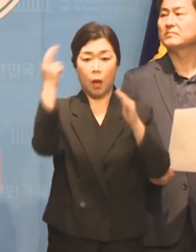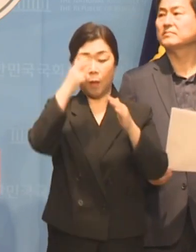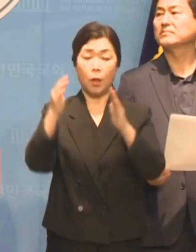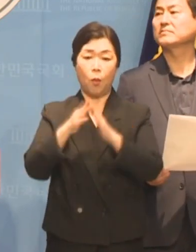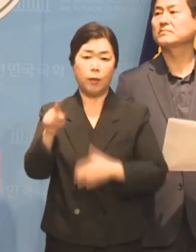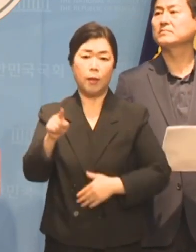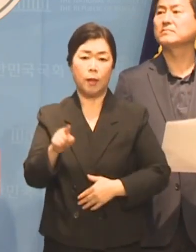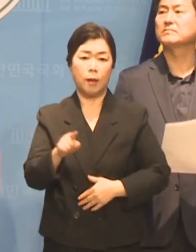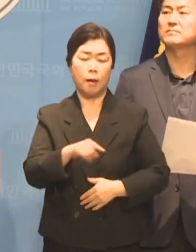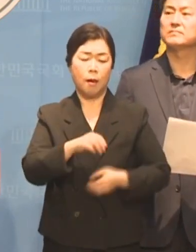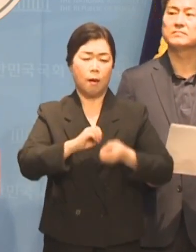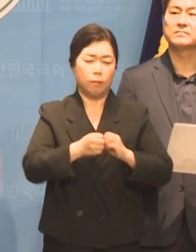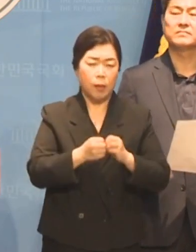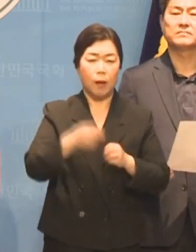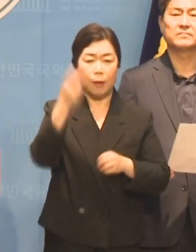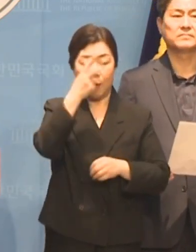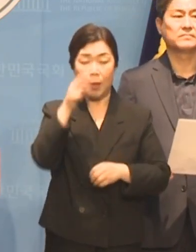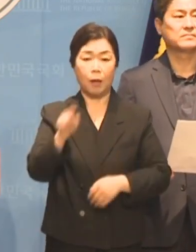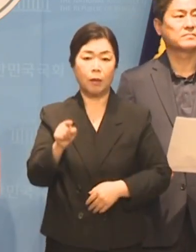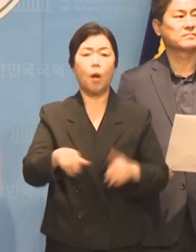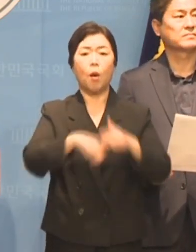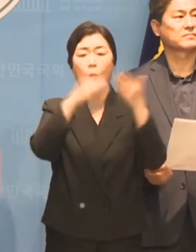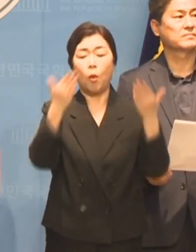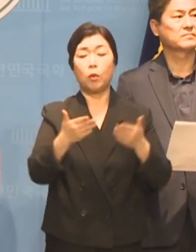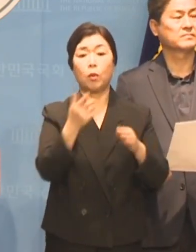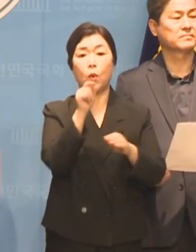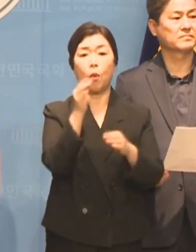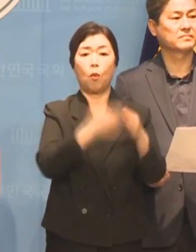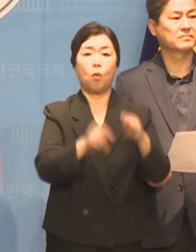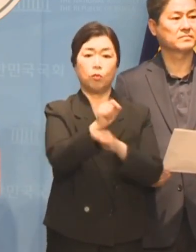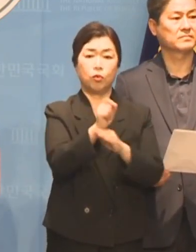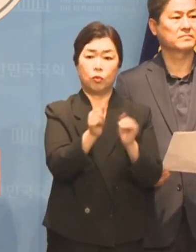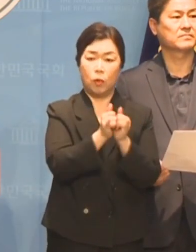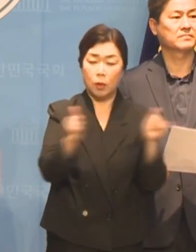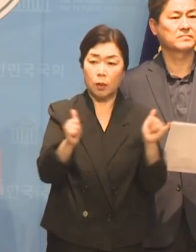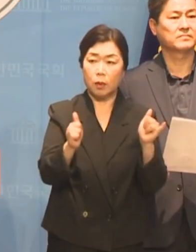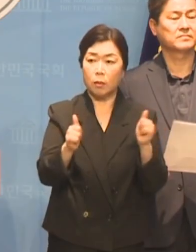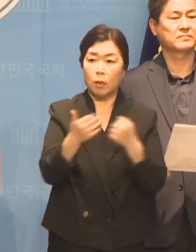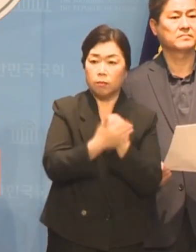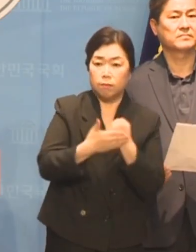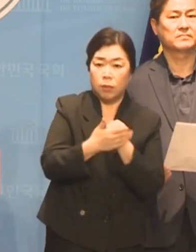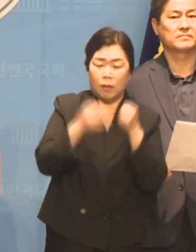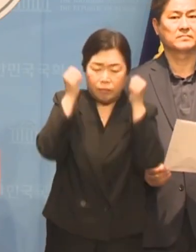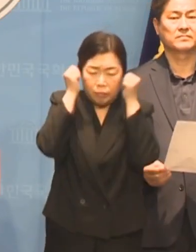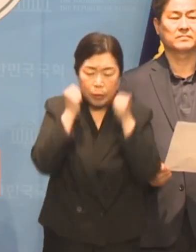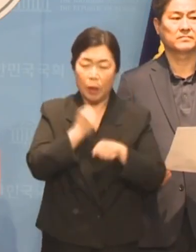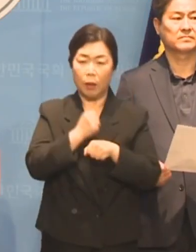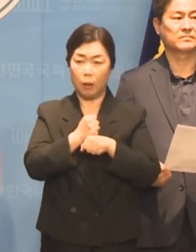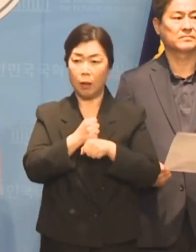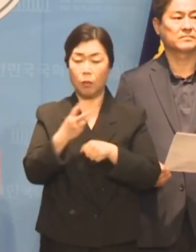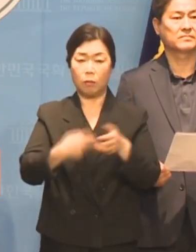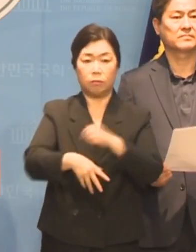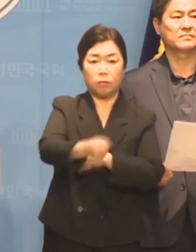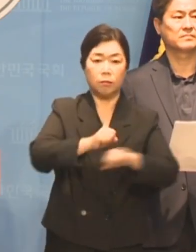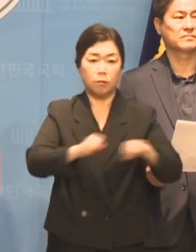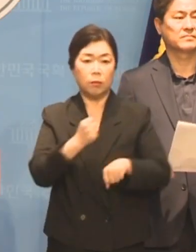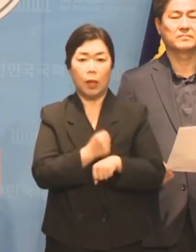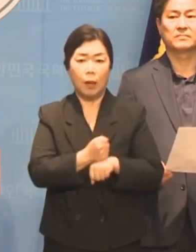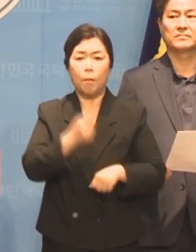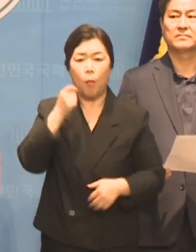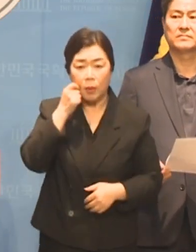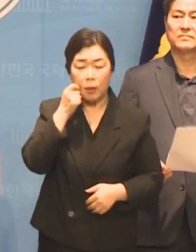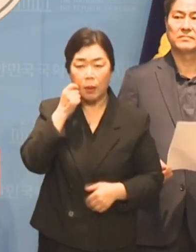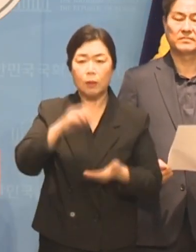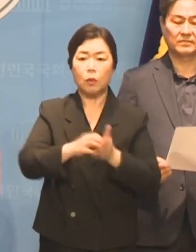감사가 대한민국에 있는 모든 공무원들이 복지부동하게 만들고 적극적으로 대안을 찾아서